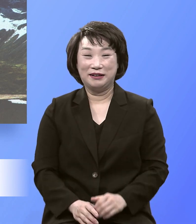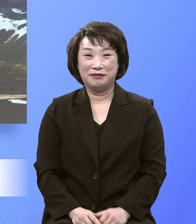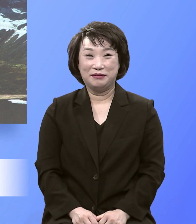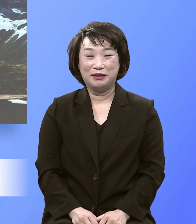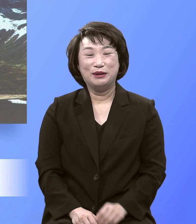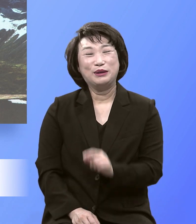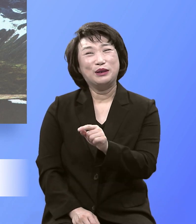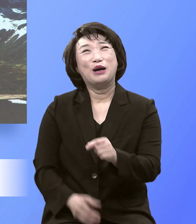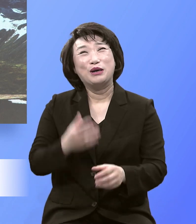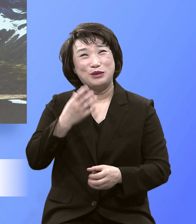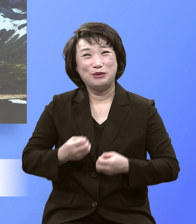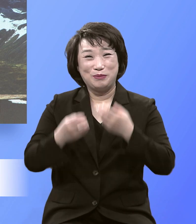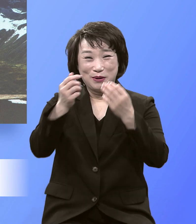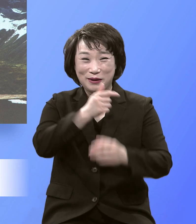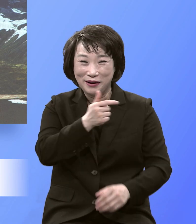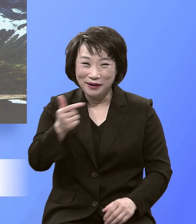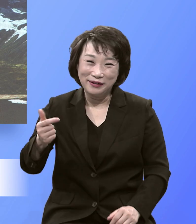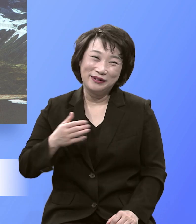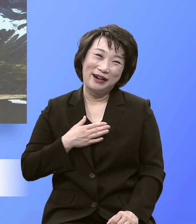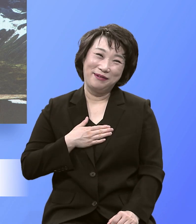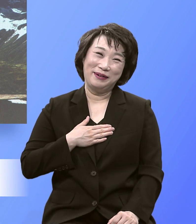축원합니다. 얼마나 축복이냐.